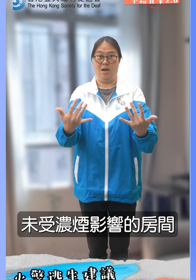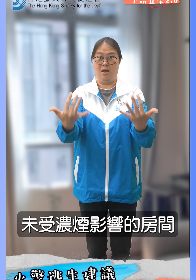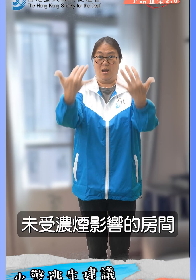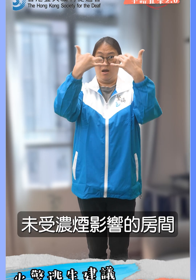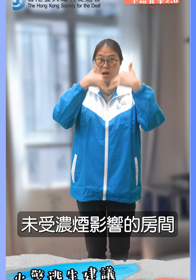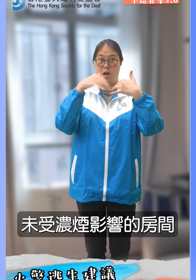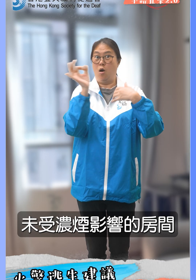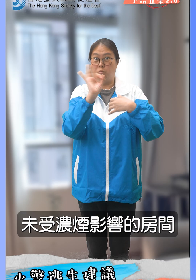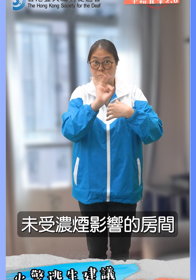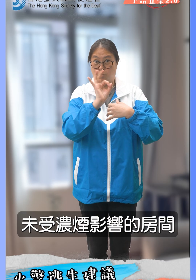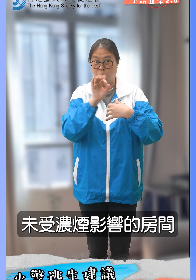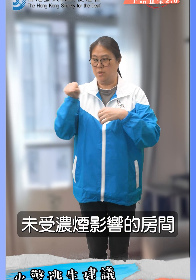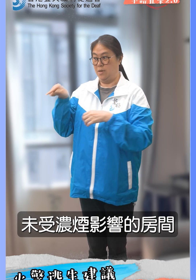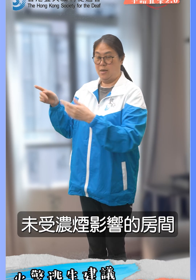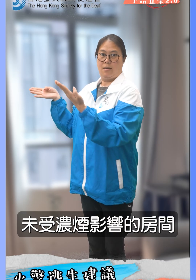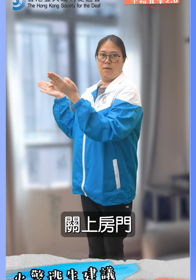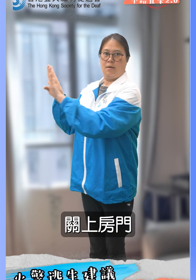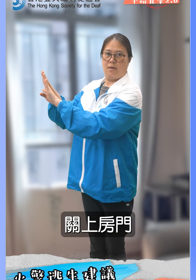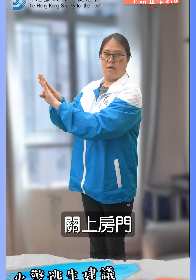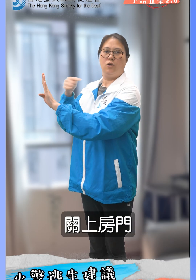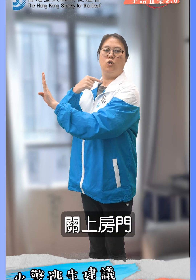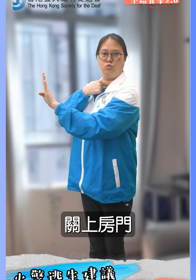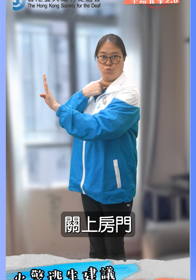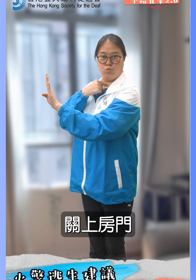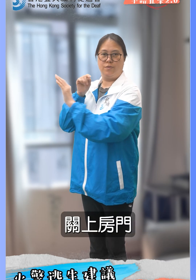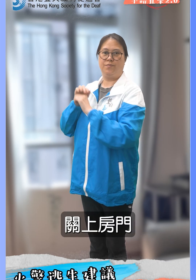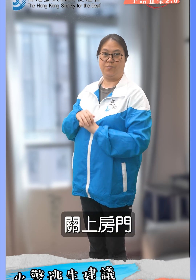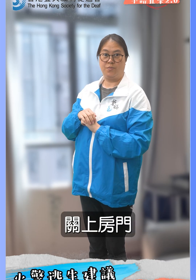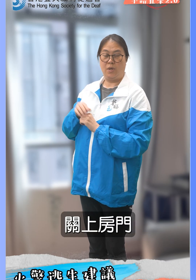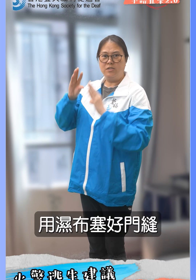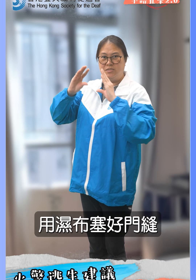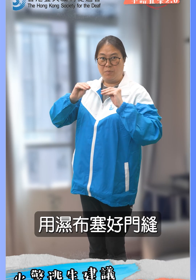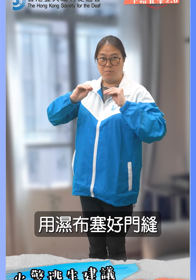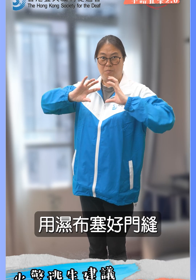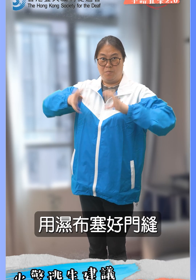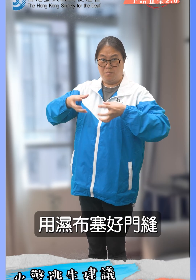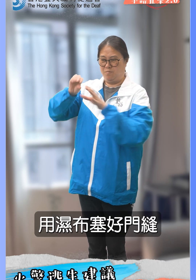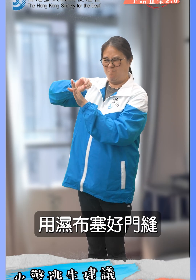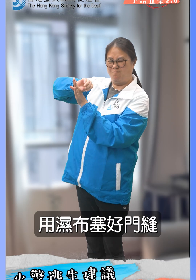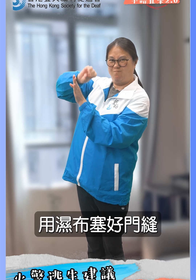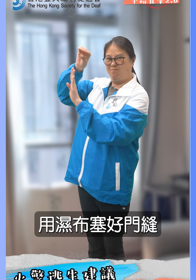未受濃煙影響嘅房間，關上房門，用濕布塞好門